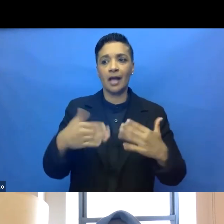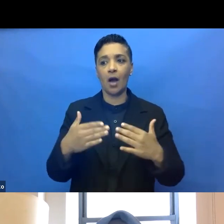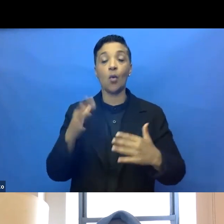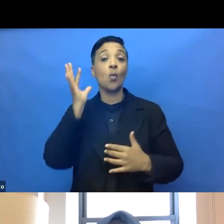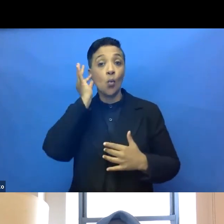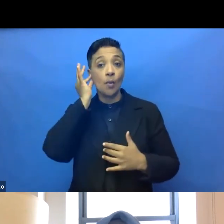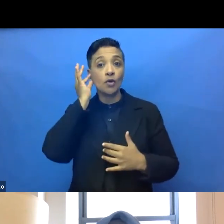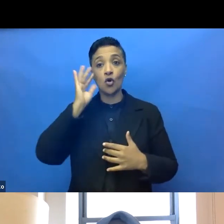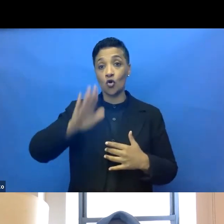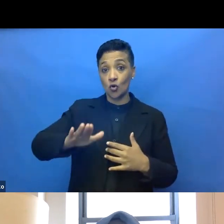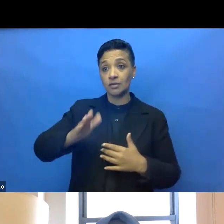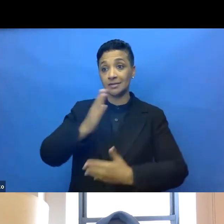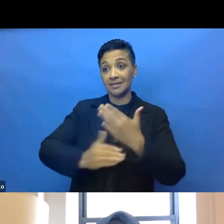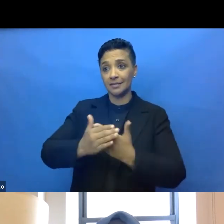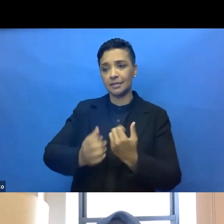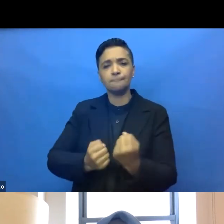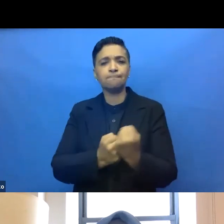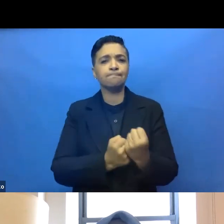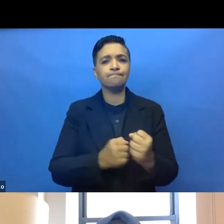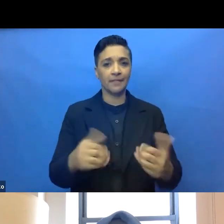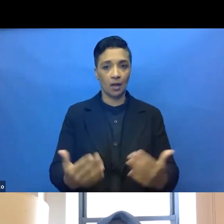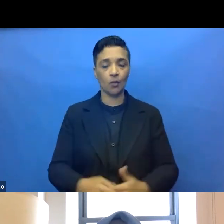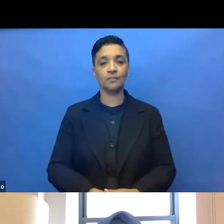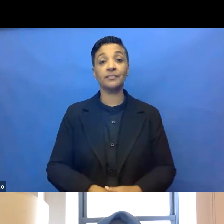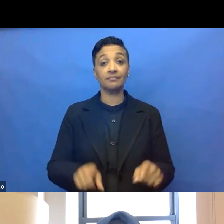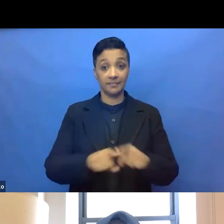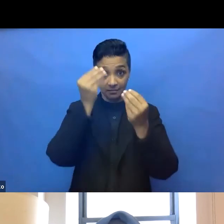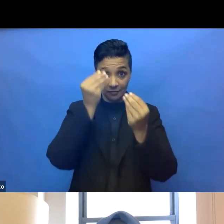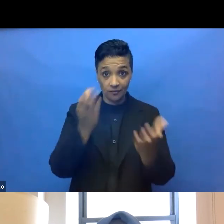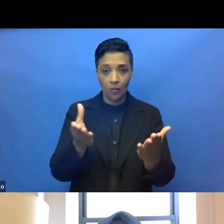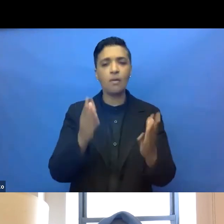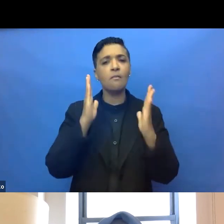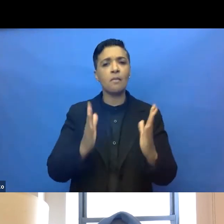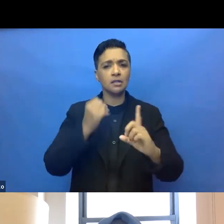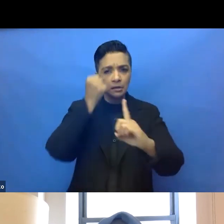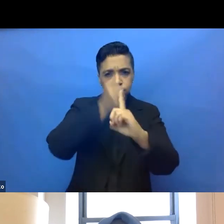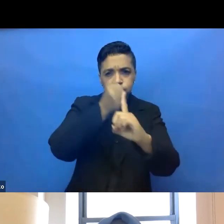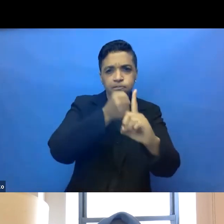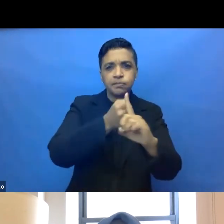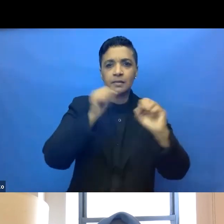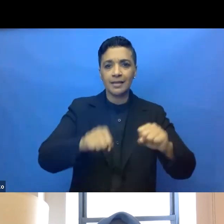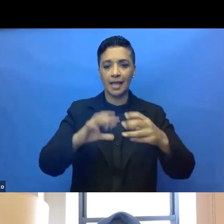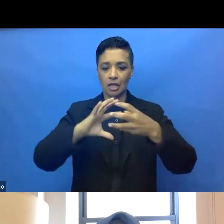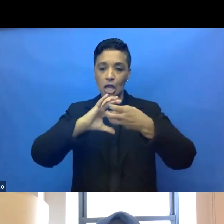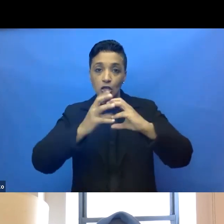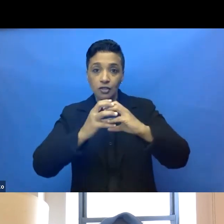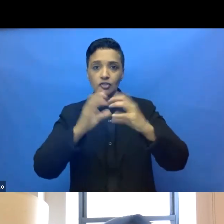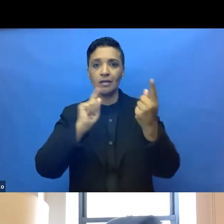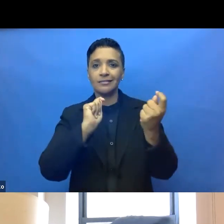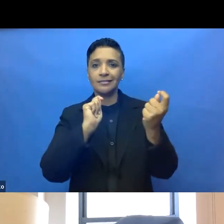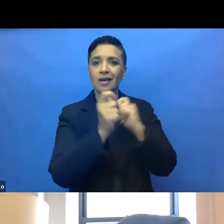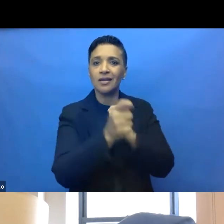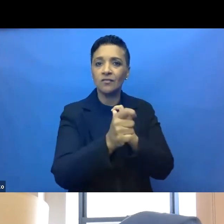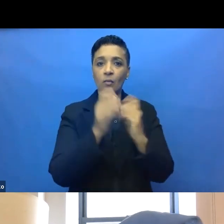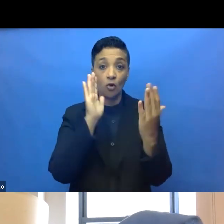qui ont à leur centre les droits de l'homme. Pour les femmes et les filles handicapées, il faut faire